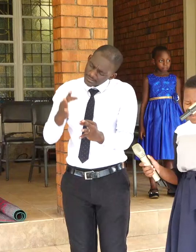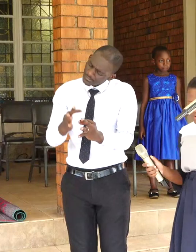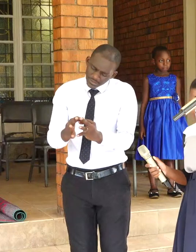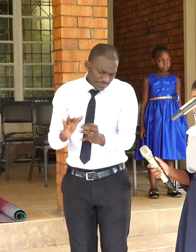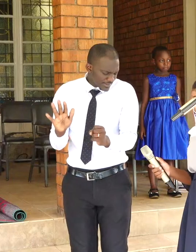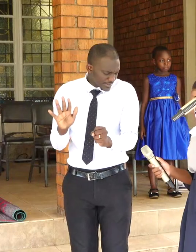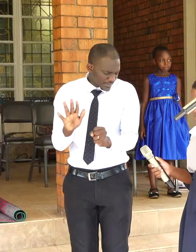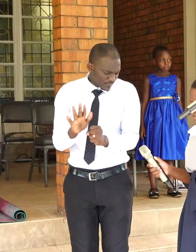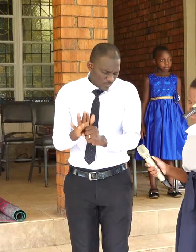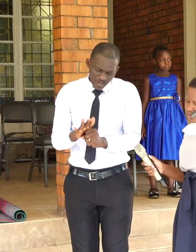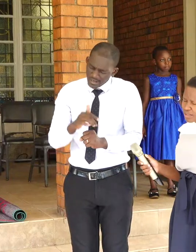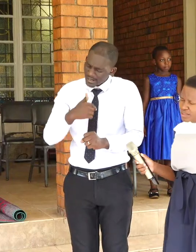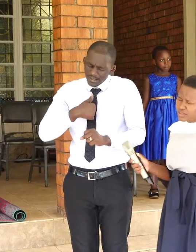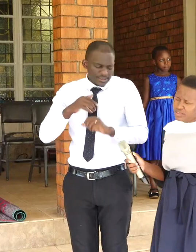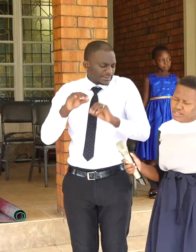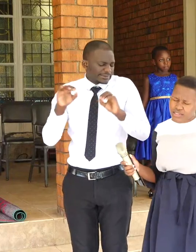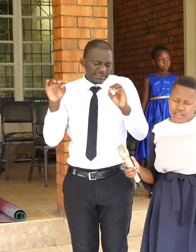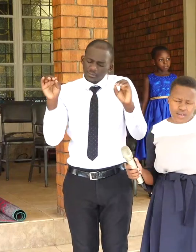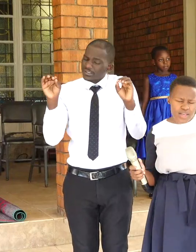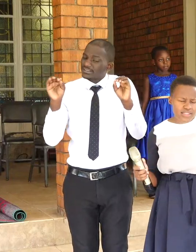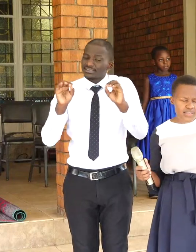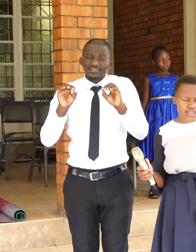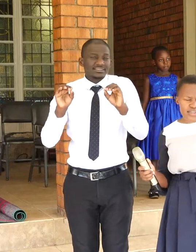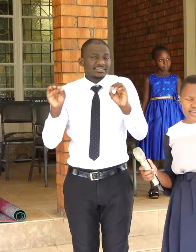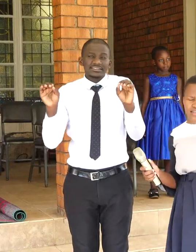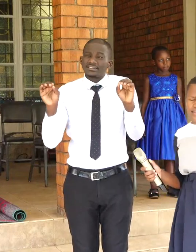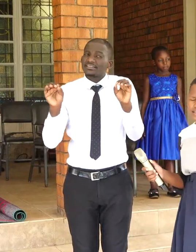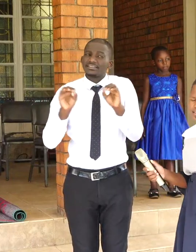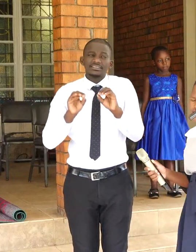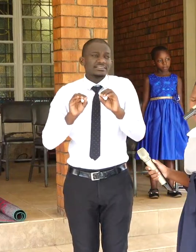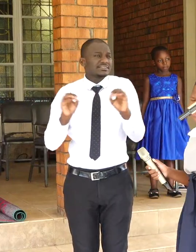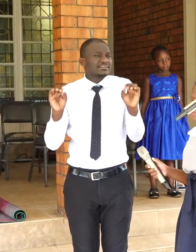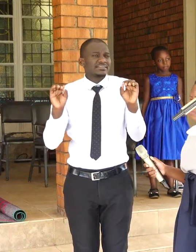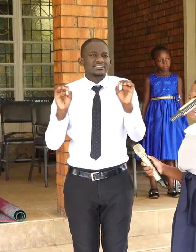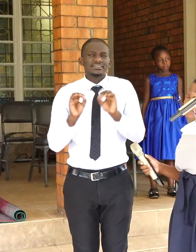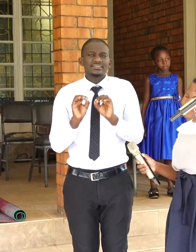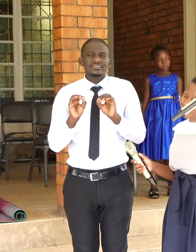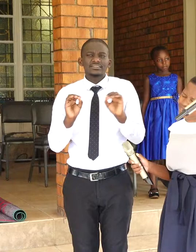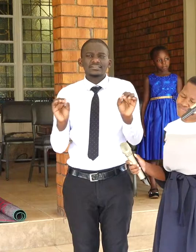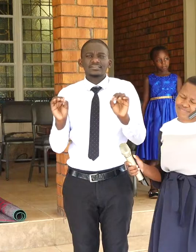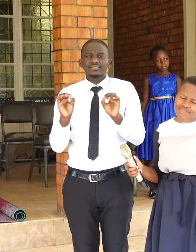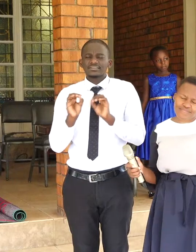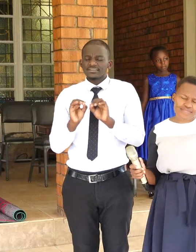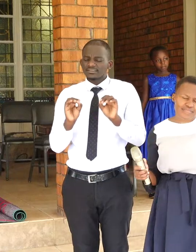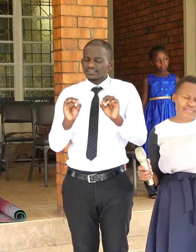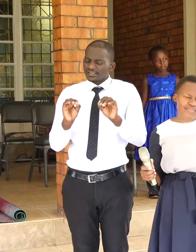obadde mwesigwa zewe siri